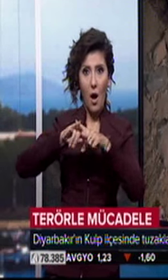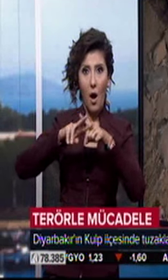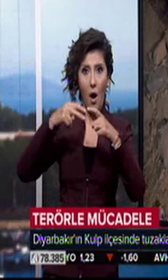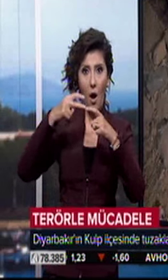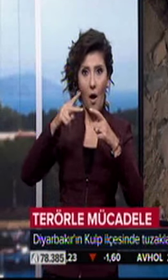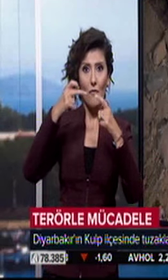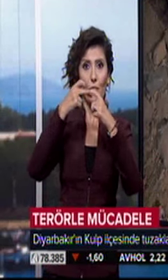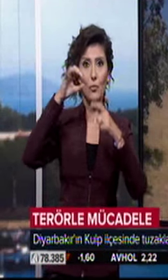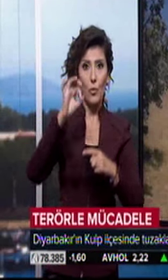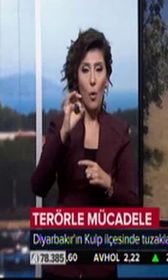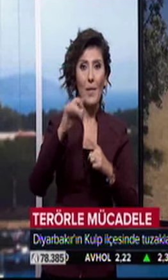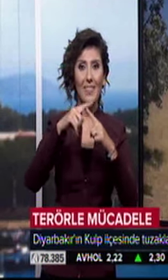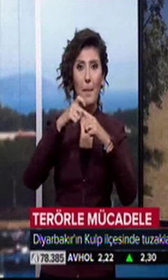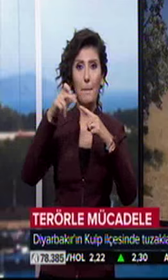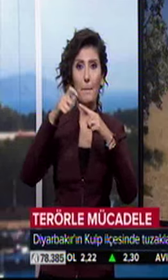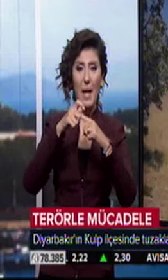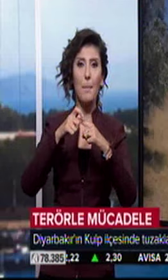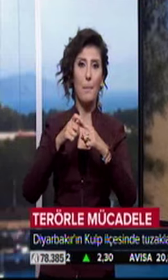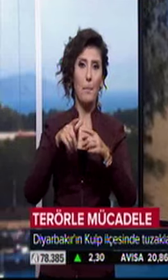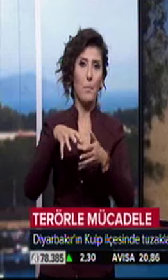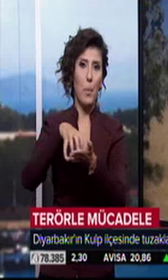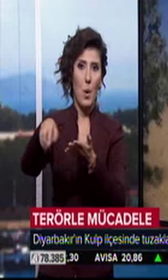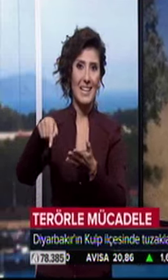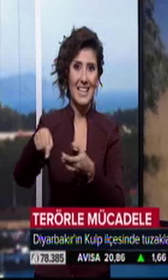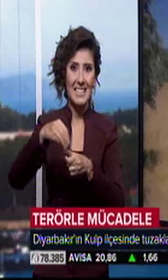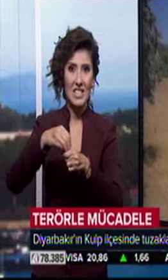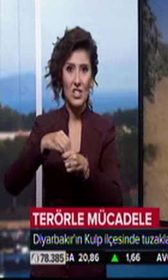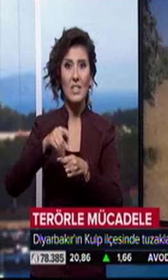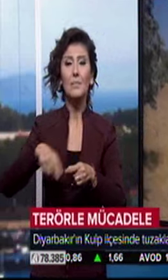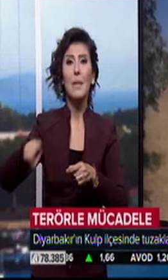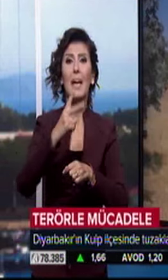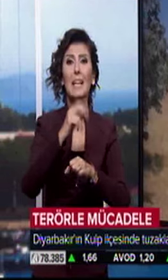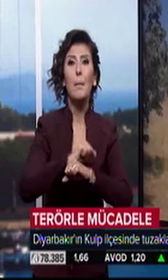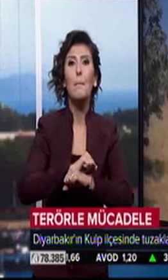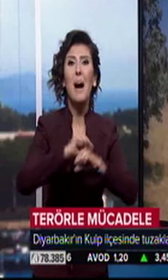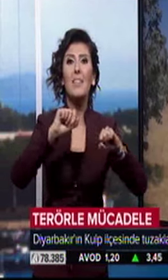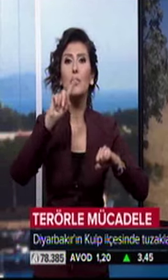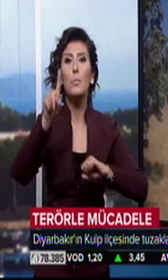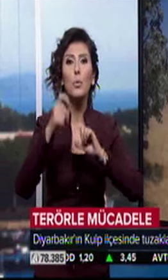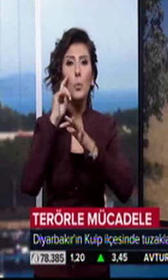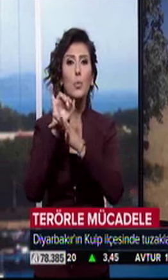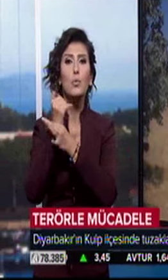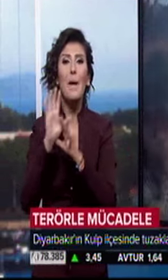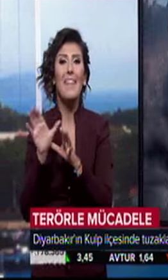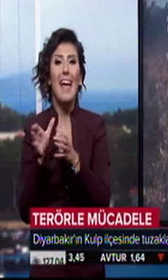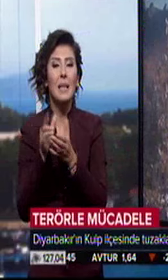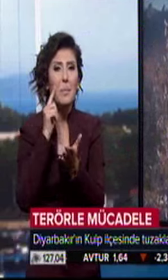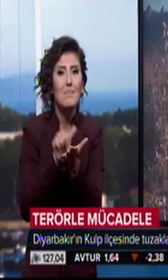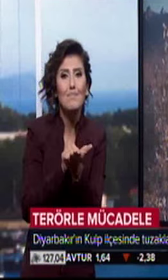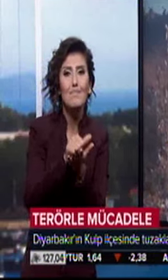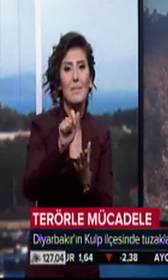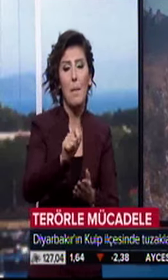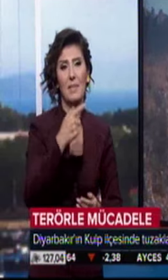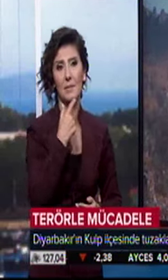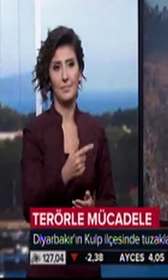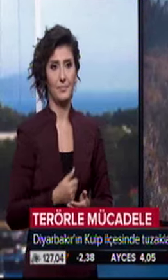bölgesinde piknik tüpüyle hazırlanmış ve amonyum nitratla güçlendirilmiş iki patlayıcı uzman ekiplerce imha edildi.